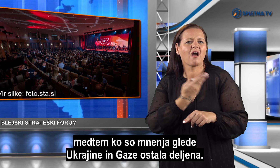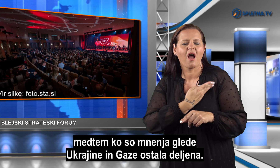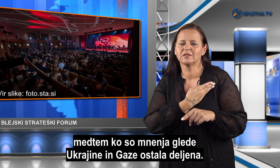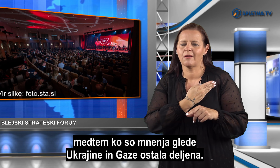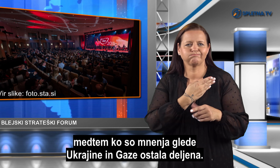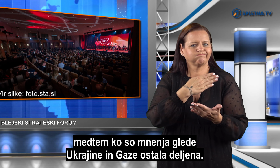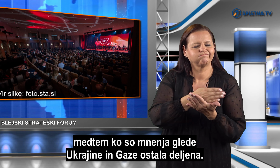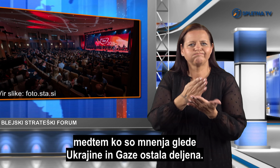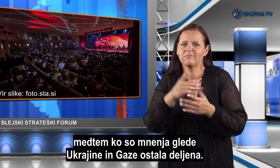ostala deljena.